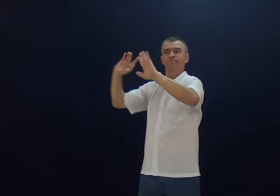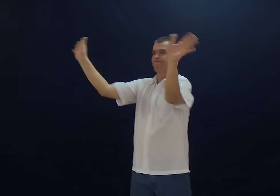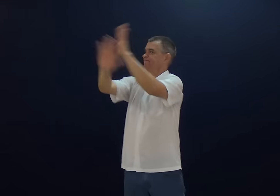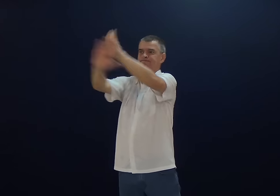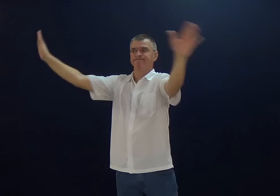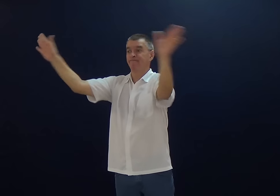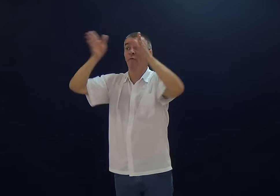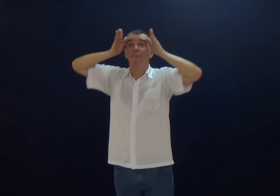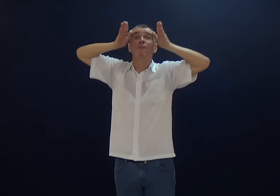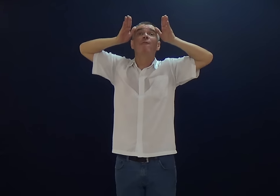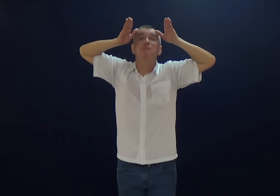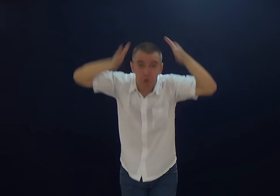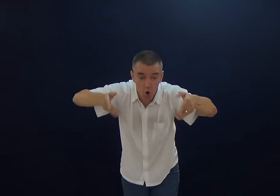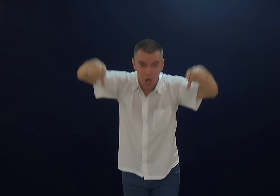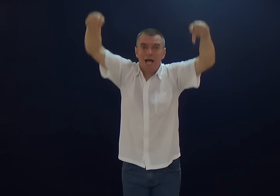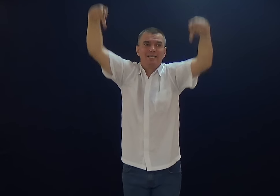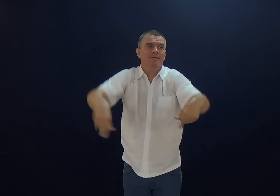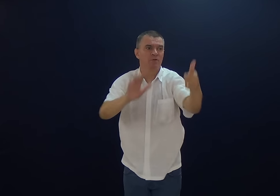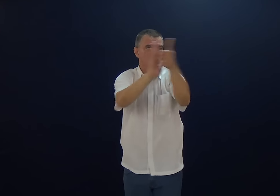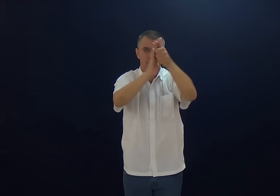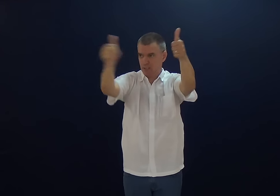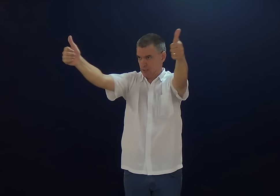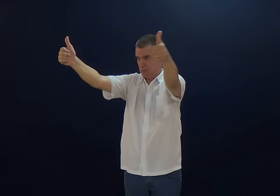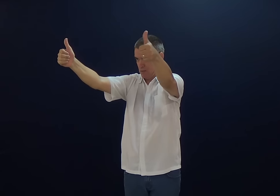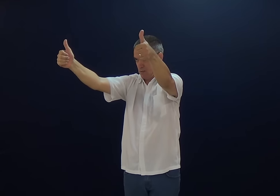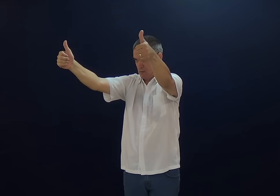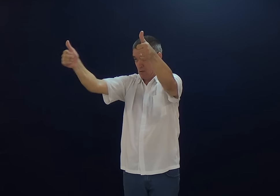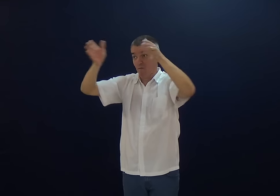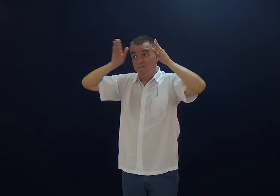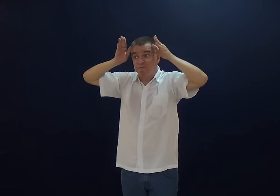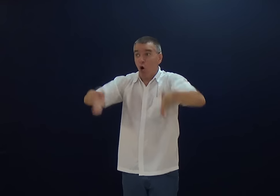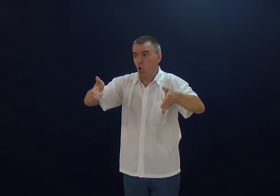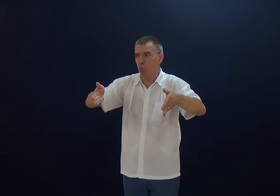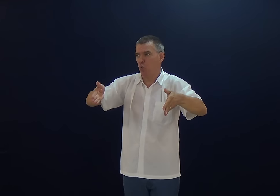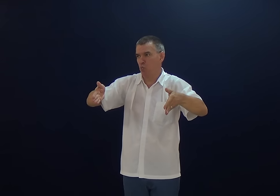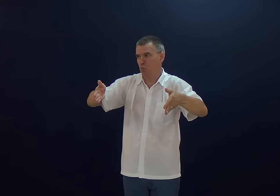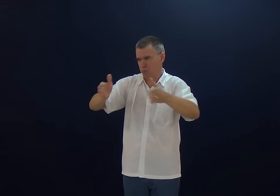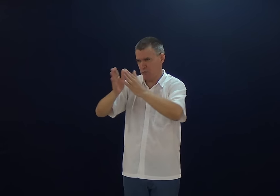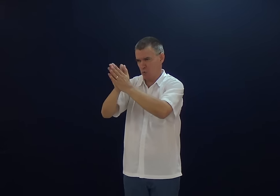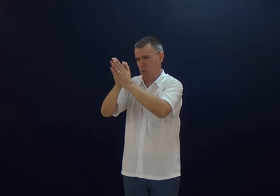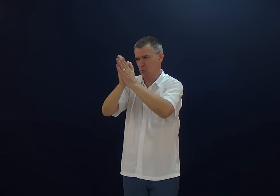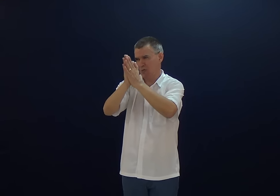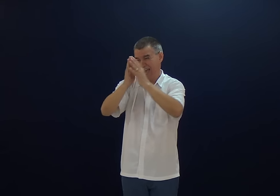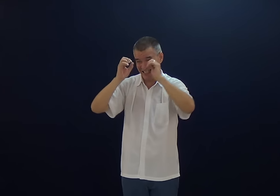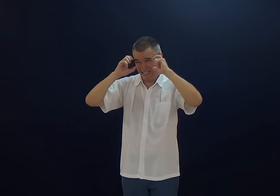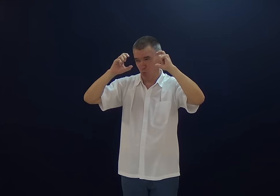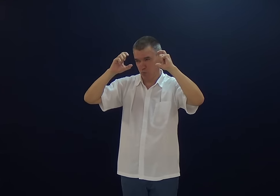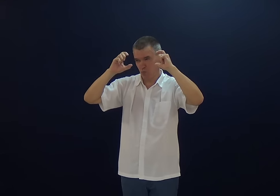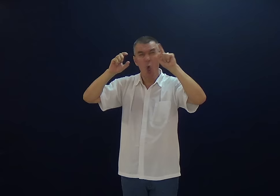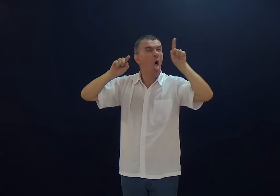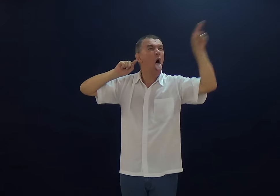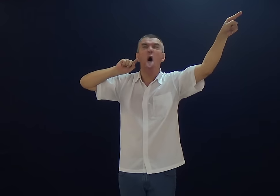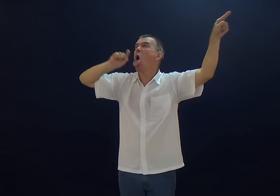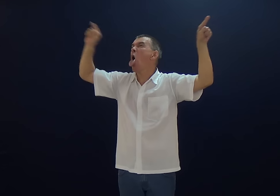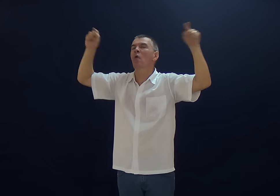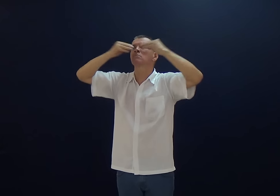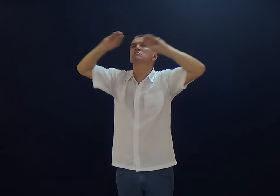tal igreja tal não gente por favor se foca nessa igreja se foca na palavra de Deus por favor tende